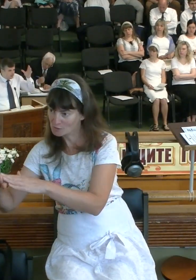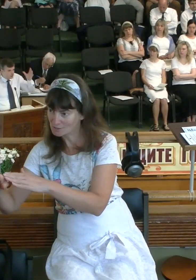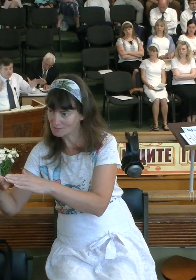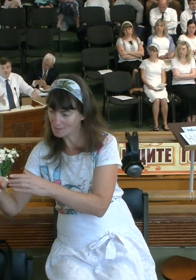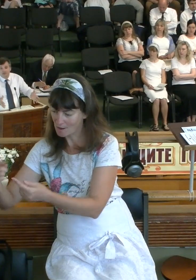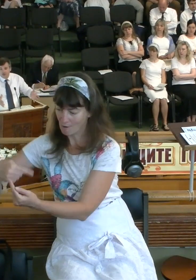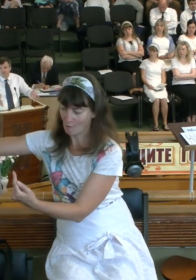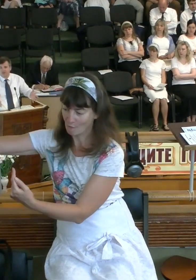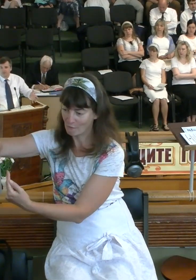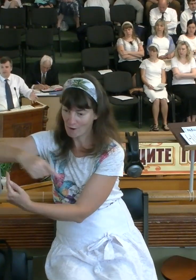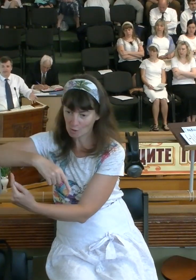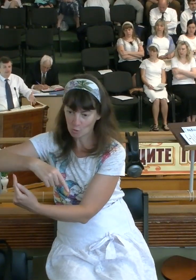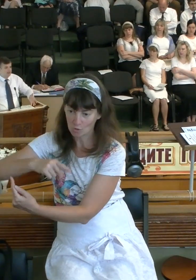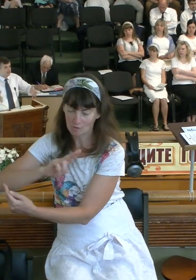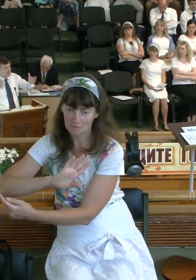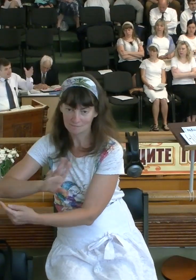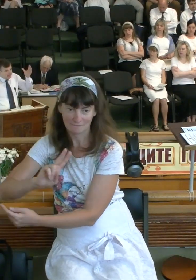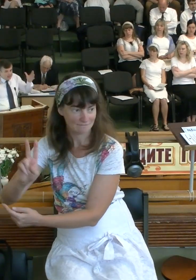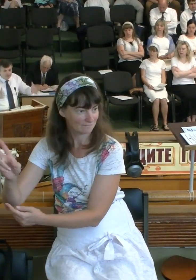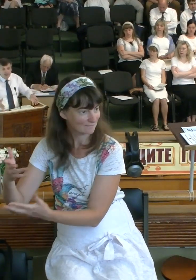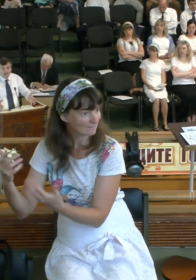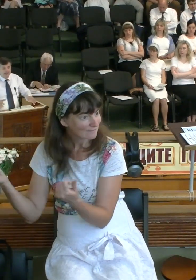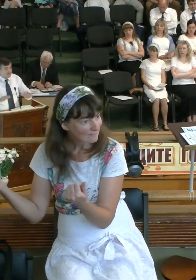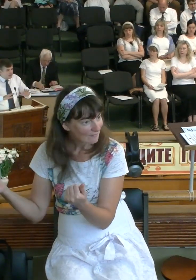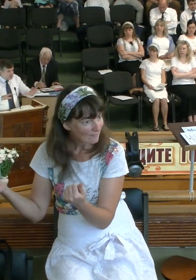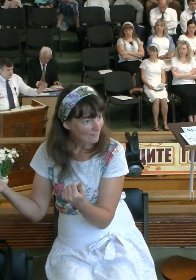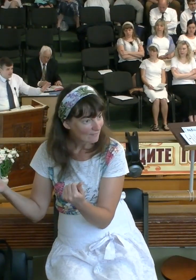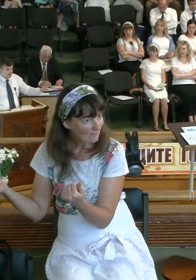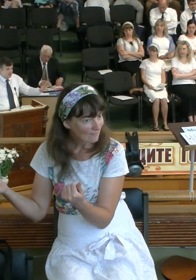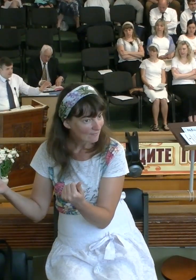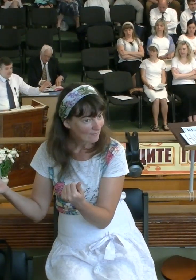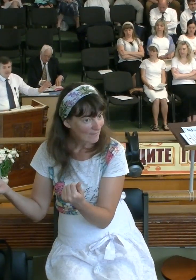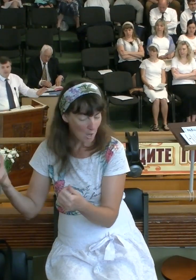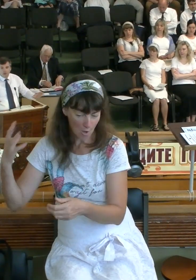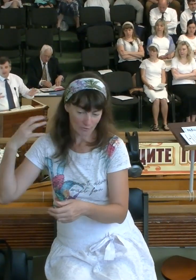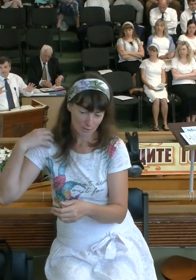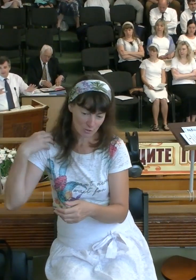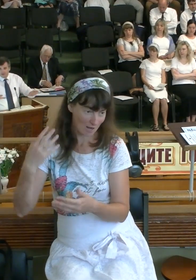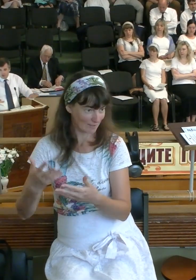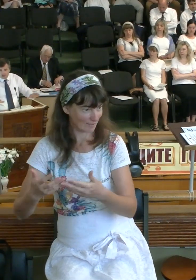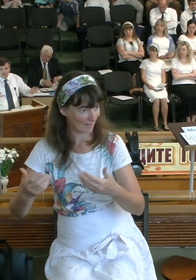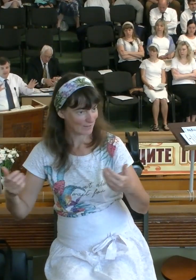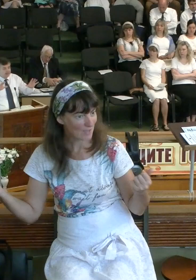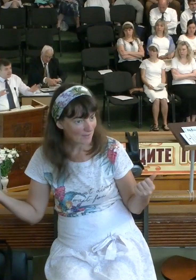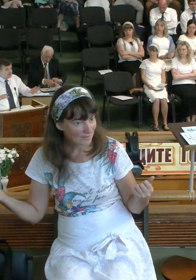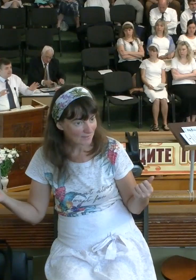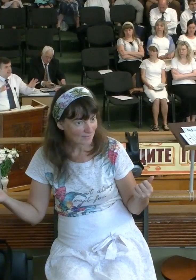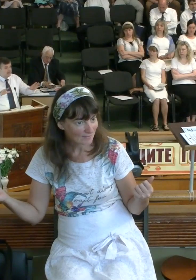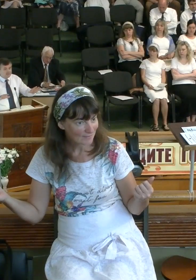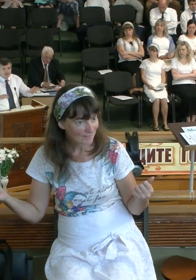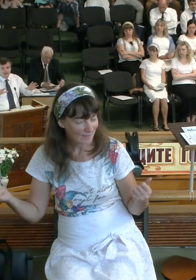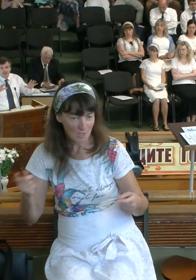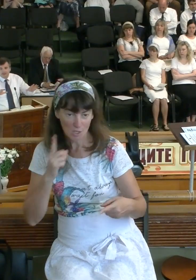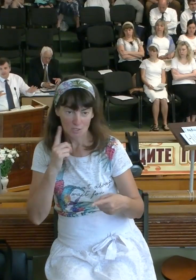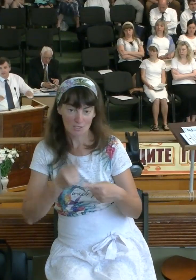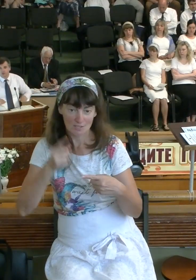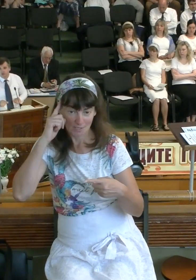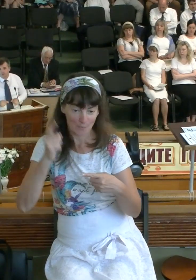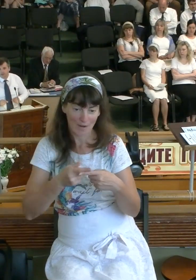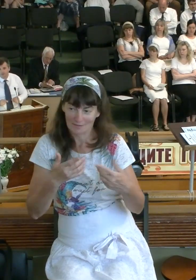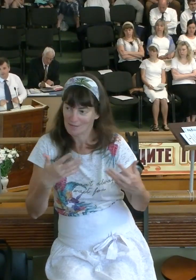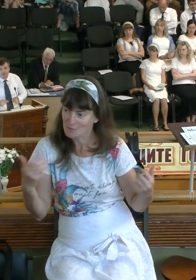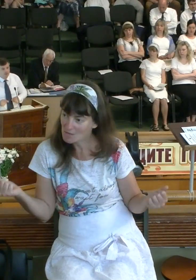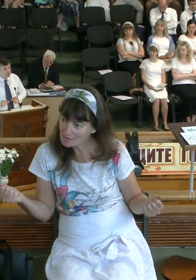или, может быть, в наше время президент, или власти, не на кого говорить. И вот там, в одиночестве, находясь один на один